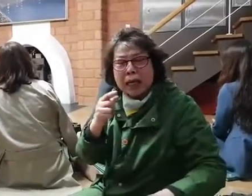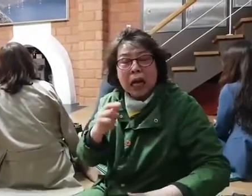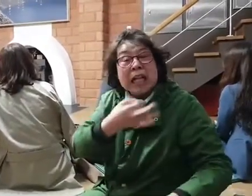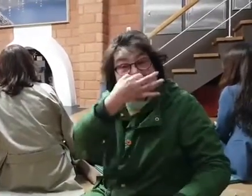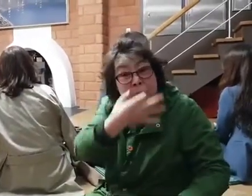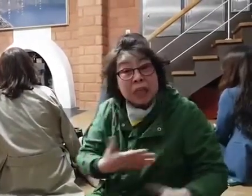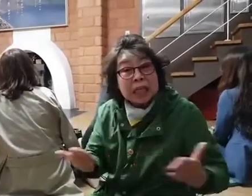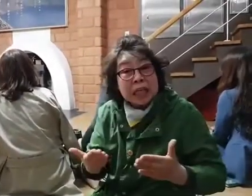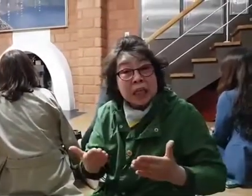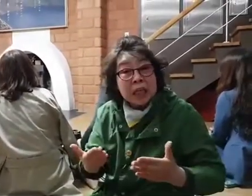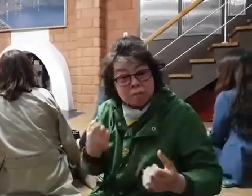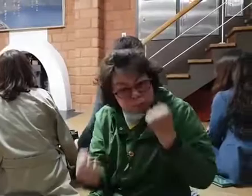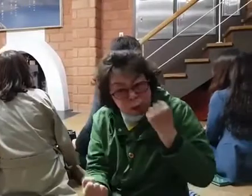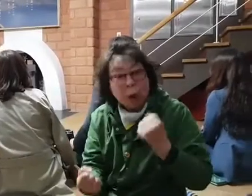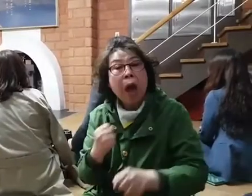거예요.